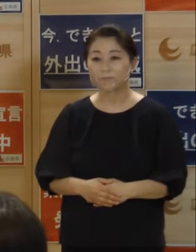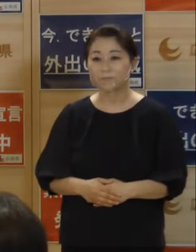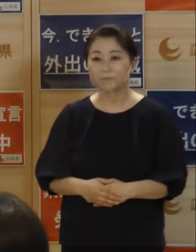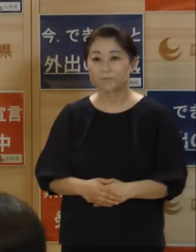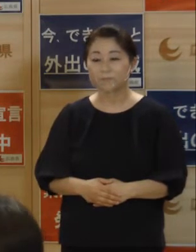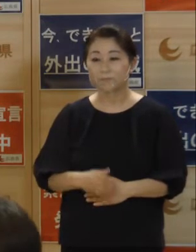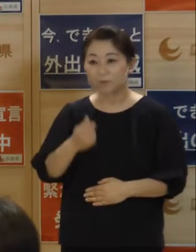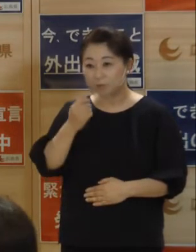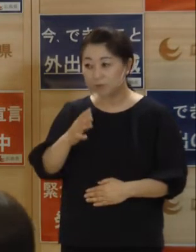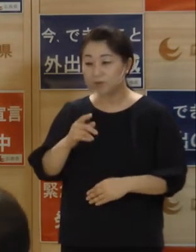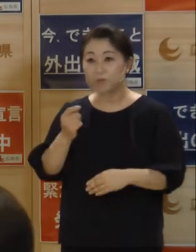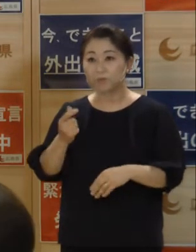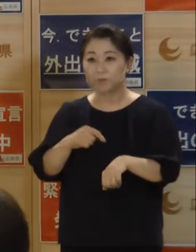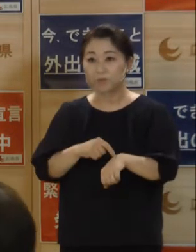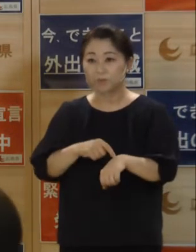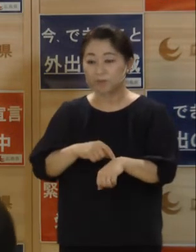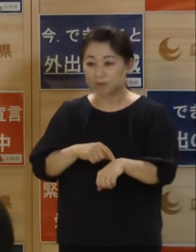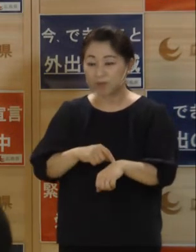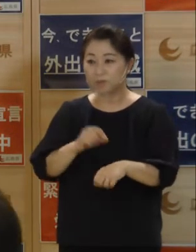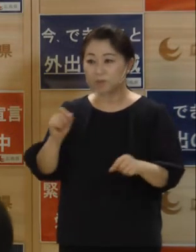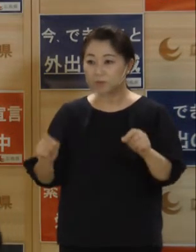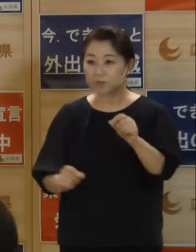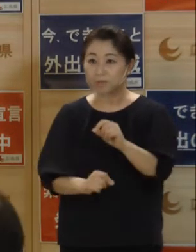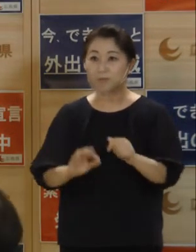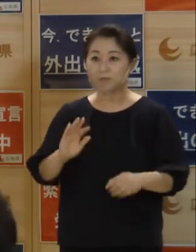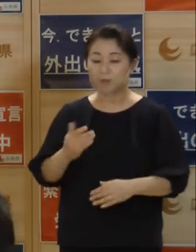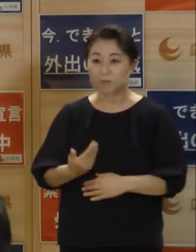ょっと時間過ぎてますが、